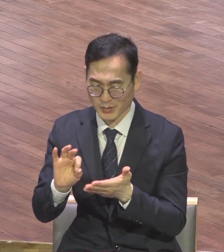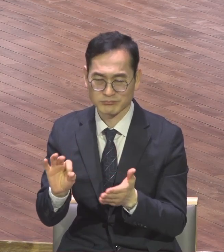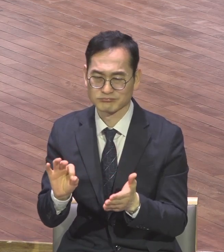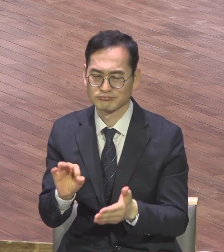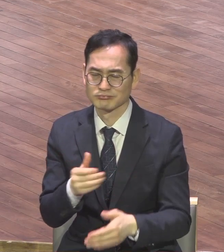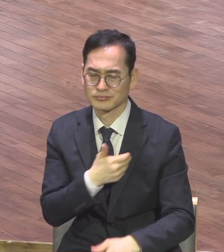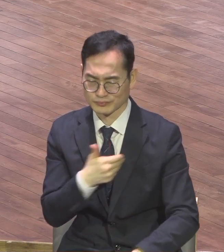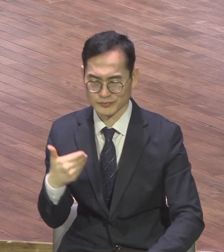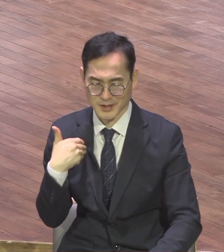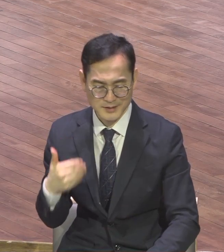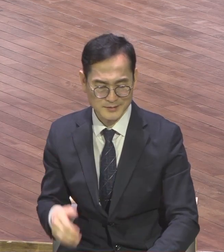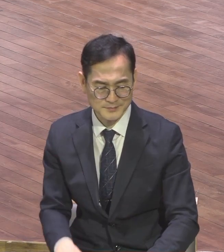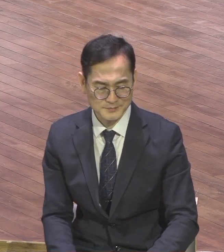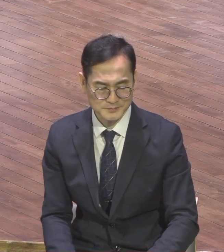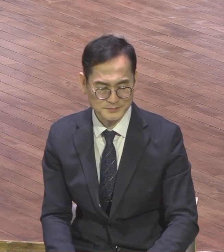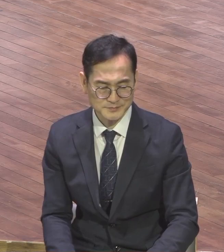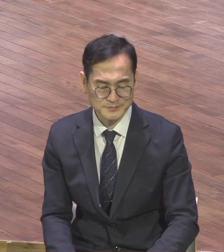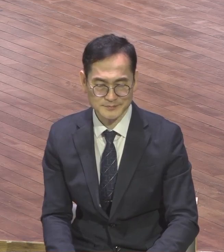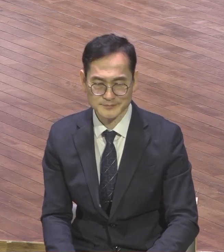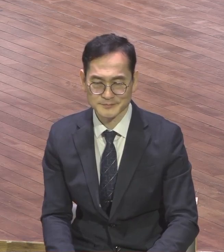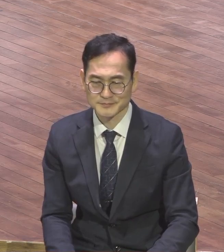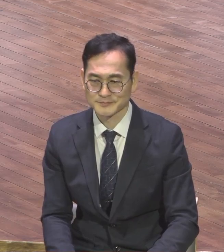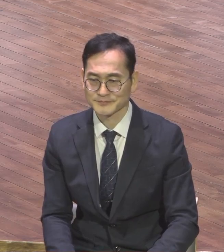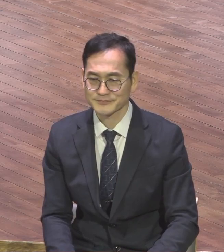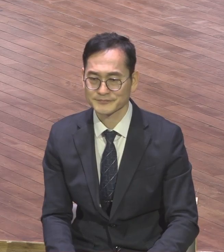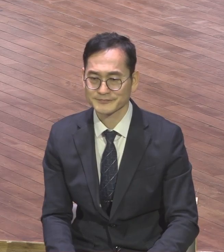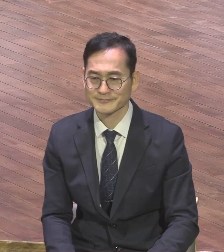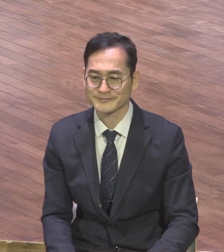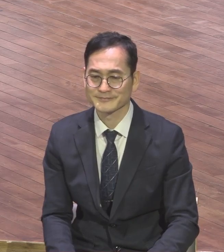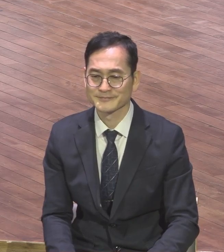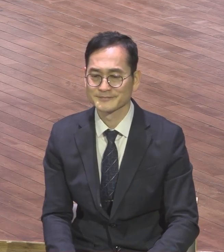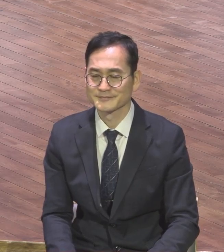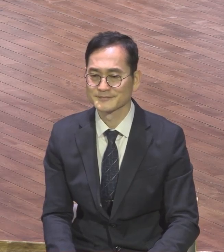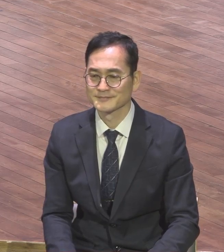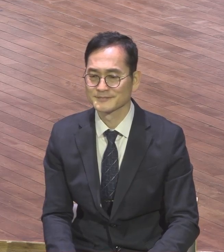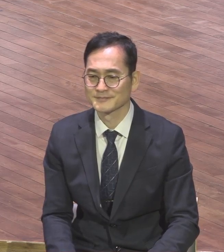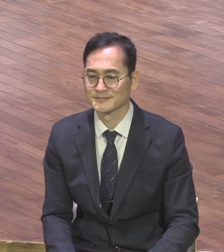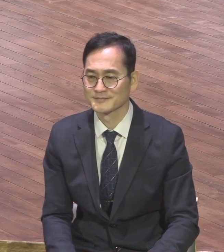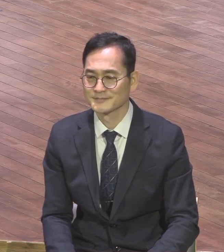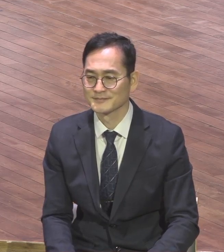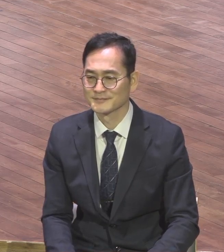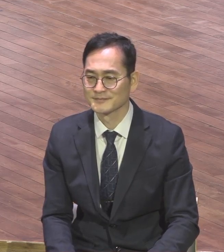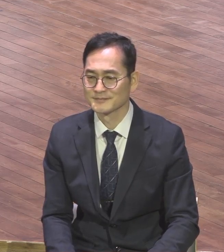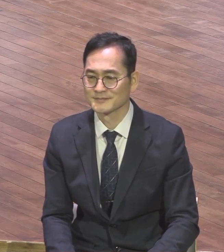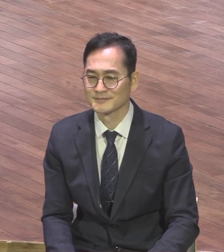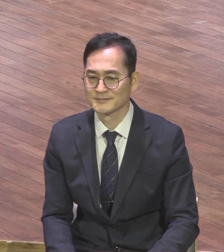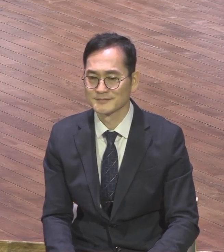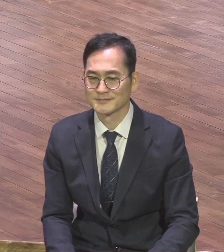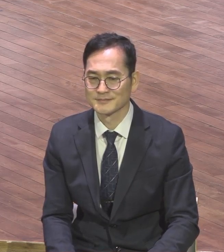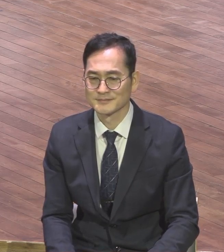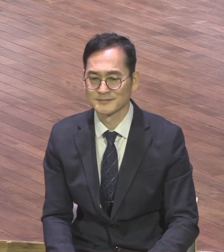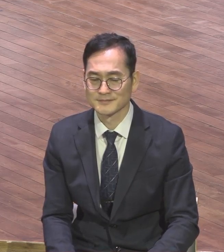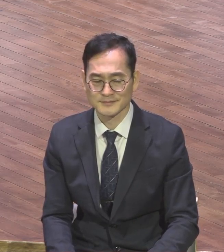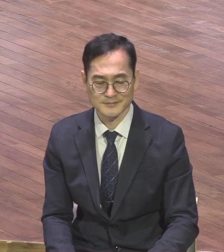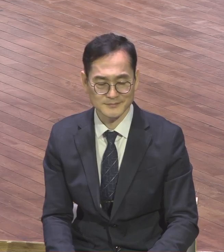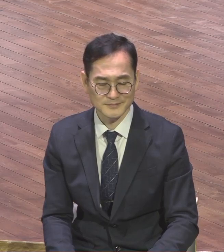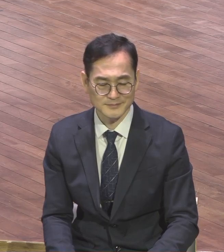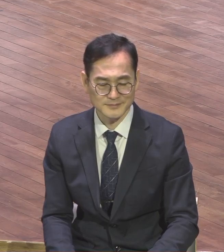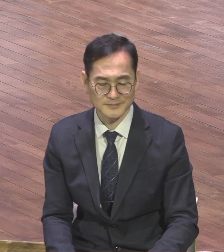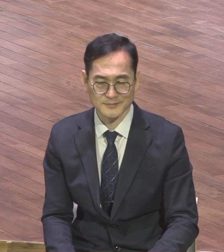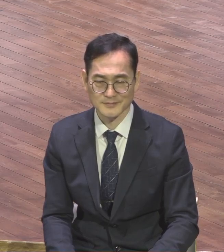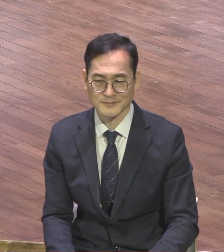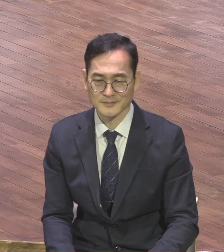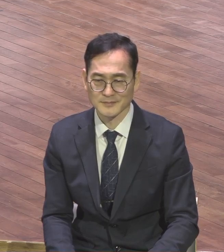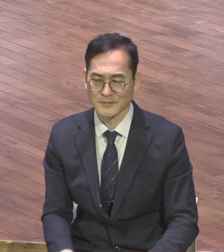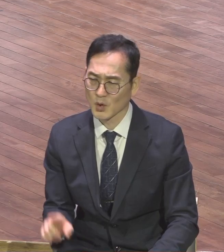우리 경호하는 집사님 있잖아요. 이분이 집사님이 지금은 안 집사 된데 뭐